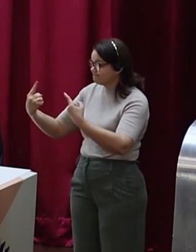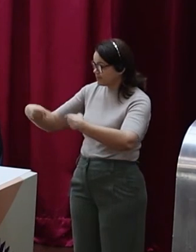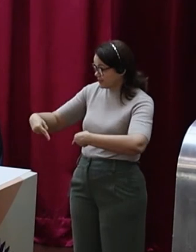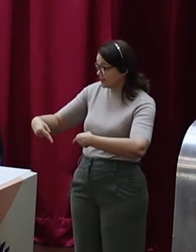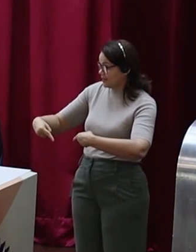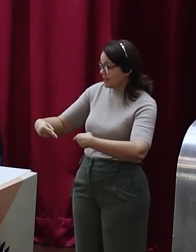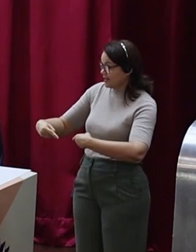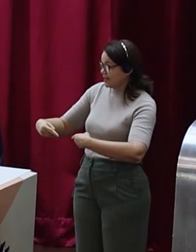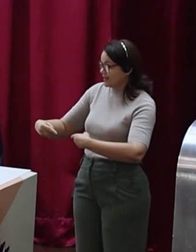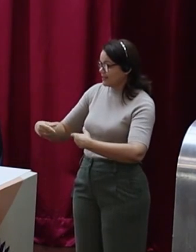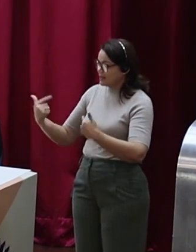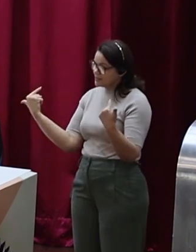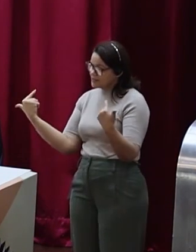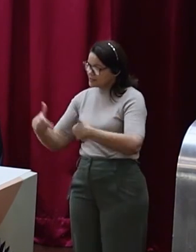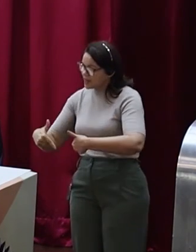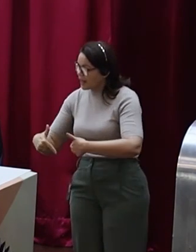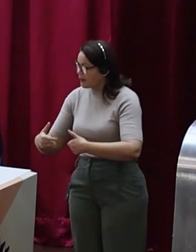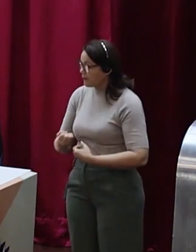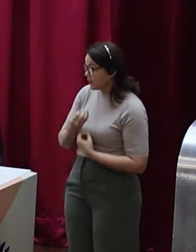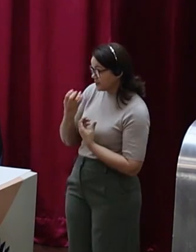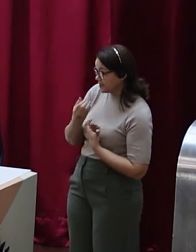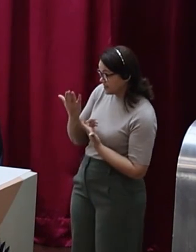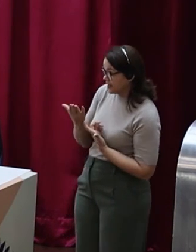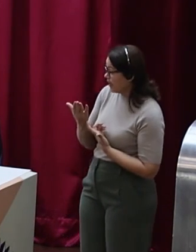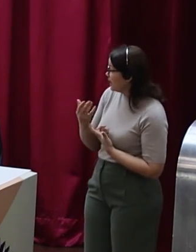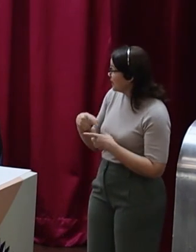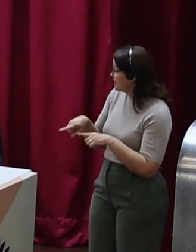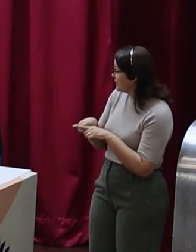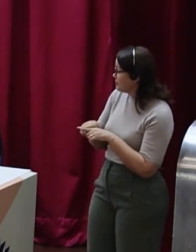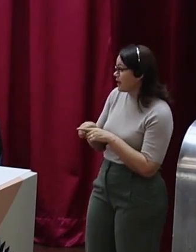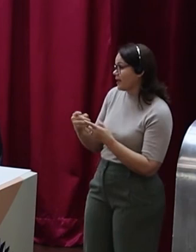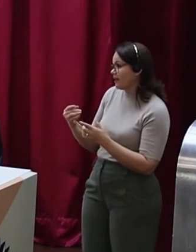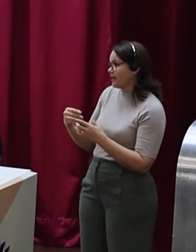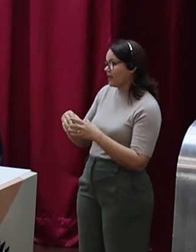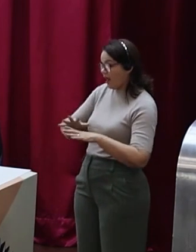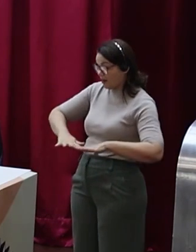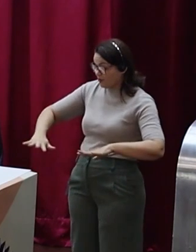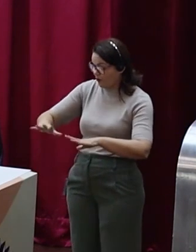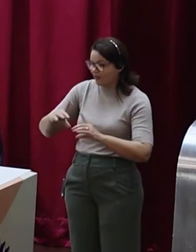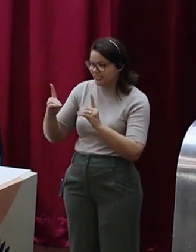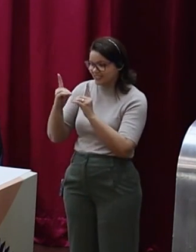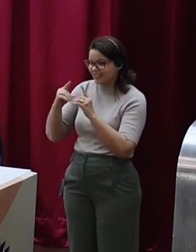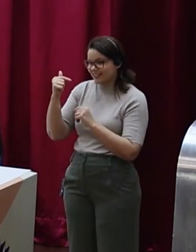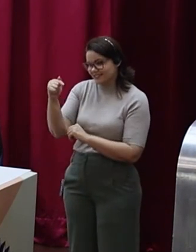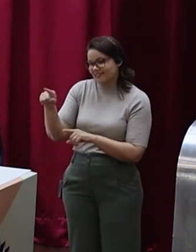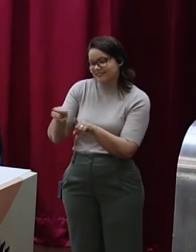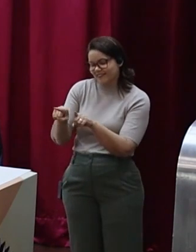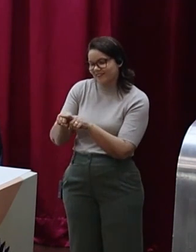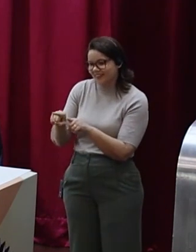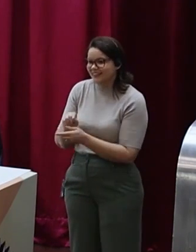slam poesia, Poetry Slam, ali no hall de entrada, ali, né, no térreo da Didática 7